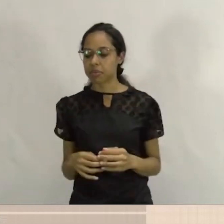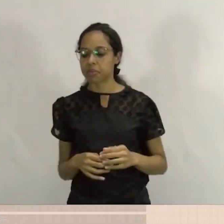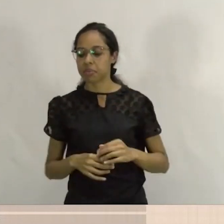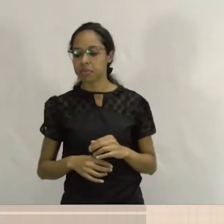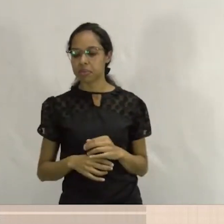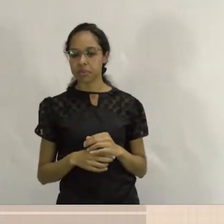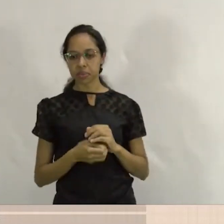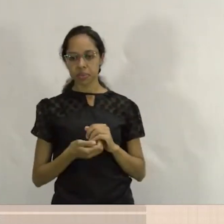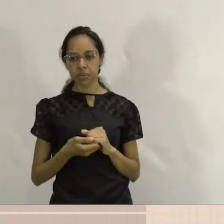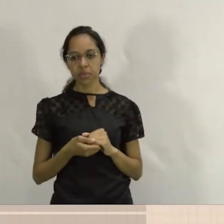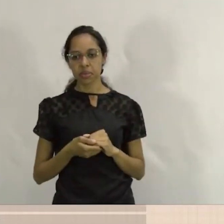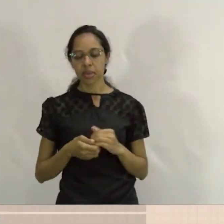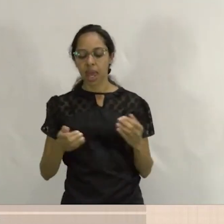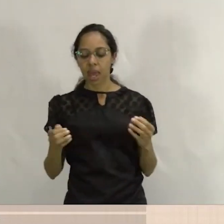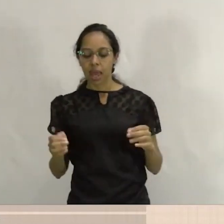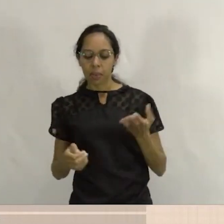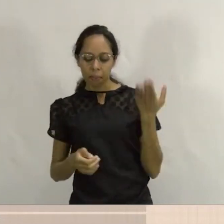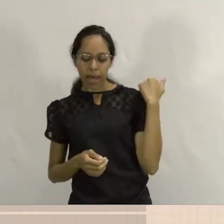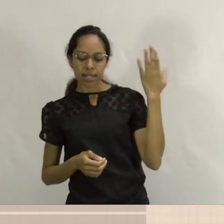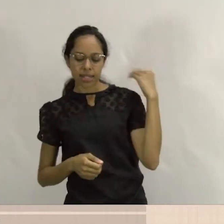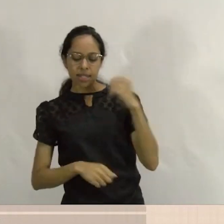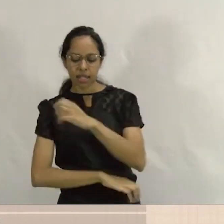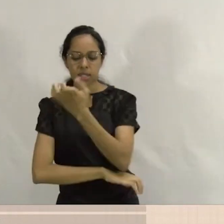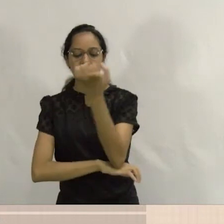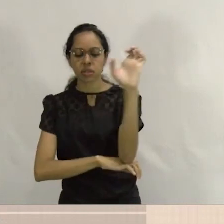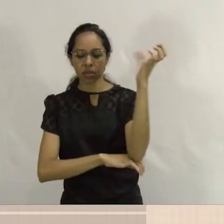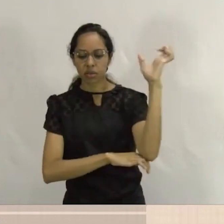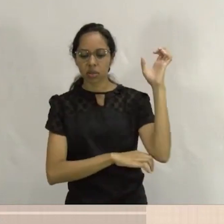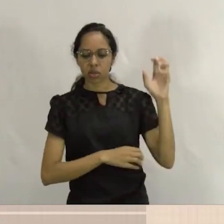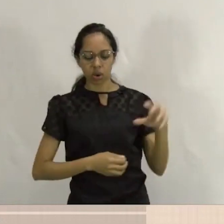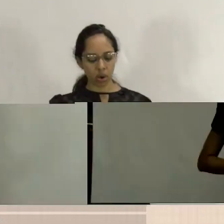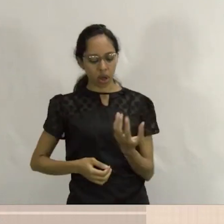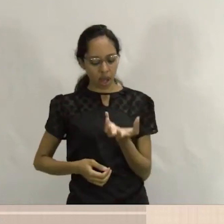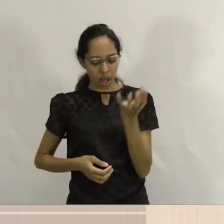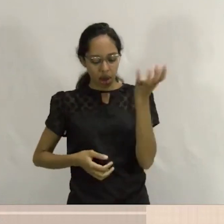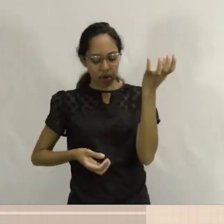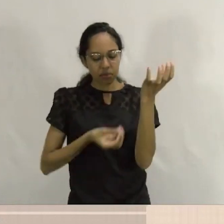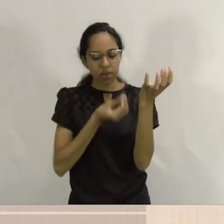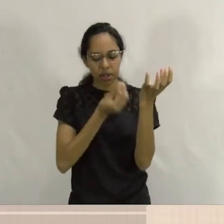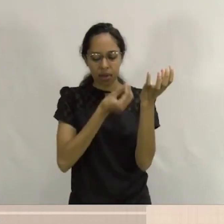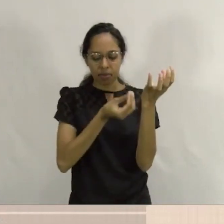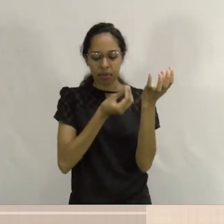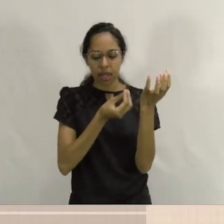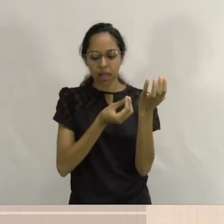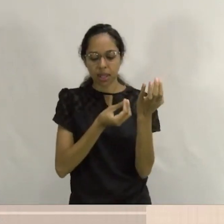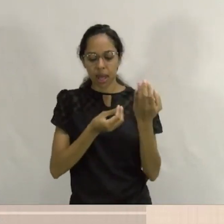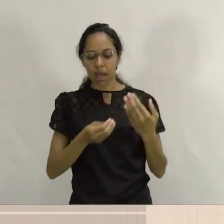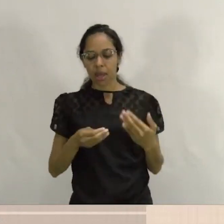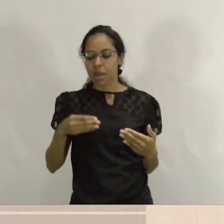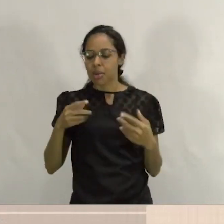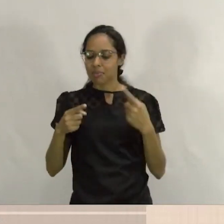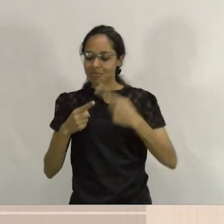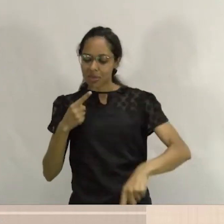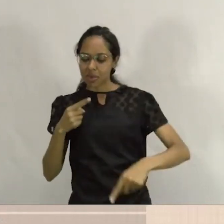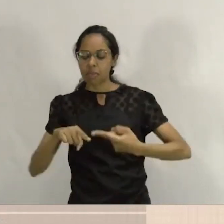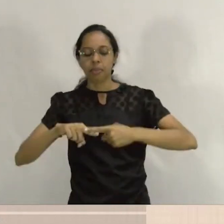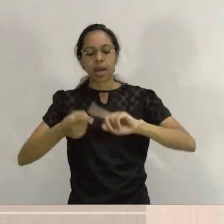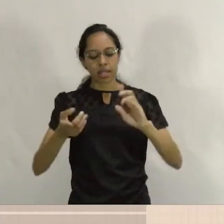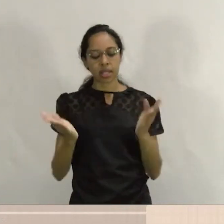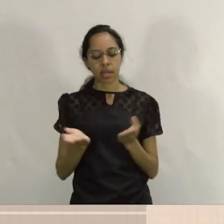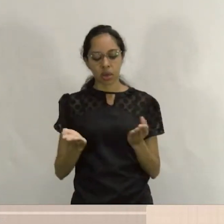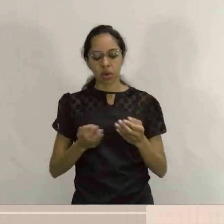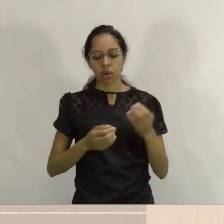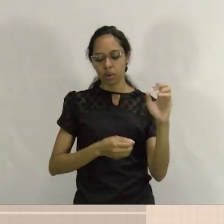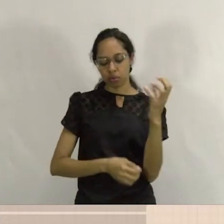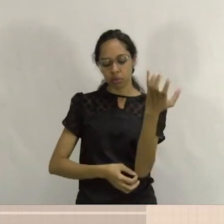agora novamente está sendo aberta para o homem. Aleluia. Para os vencedores. O que quer dizer isso? Bom, é a